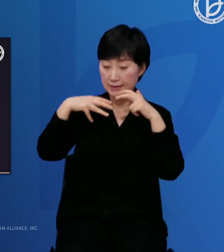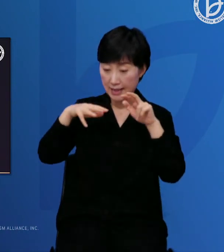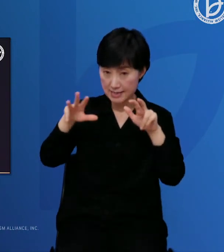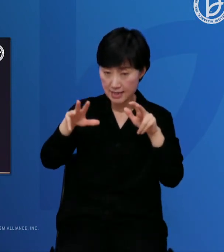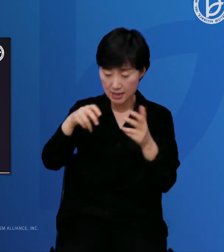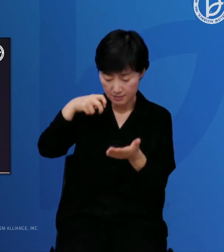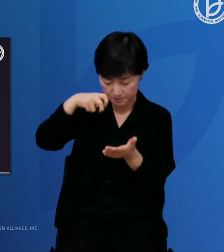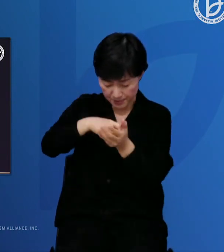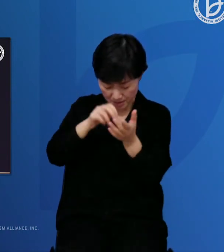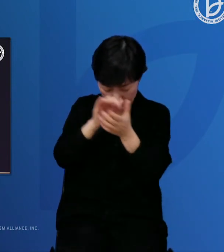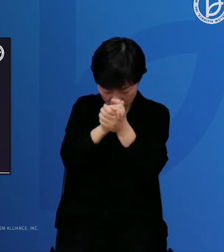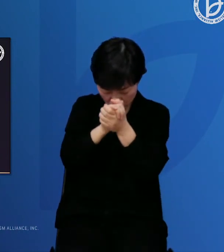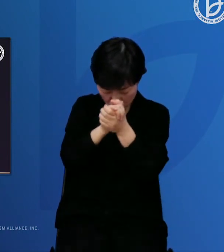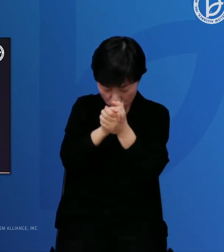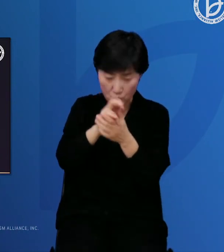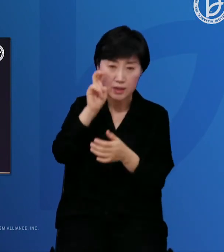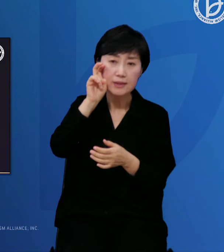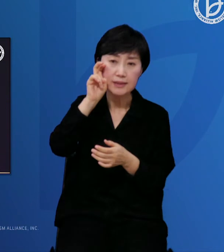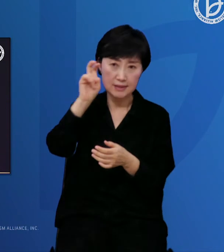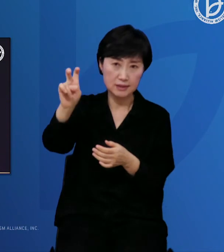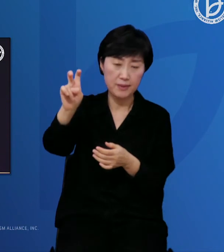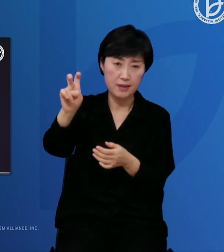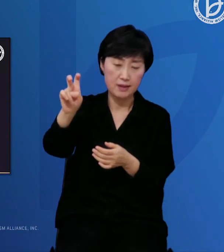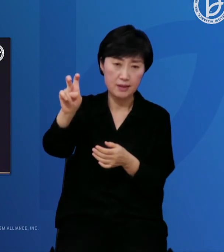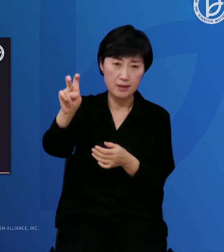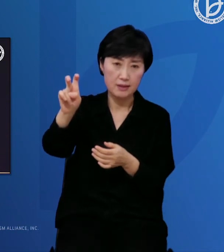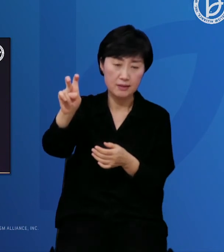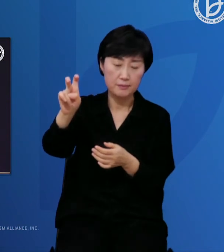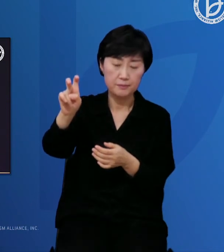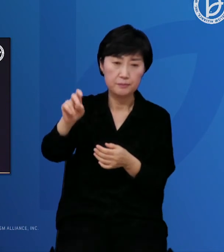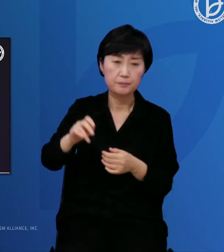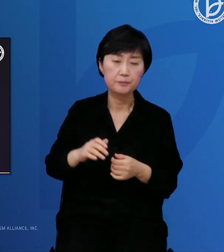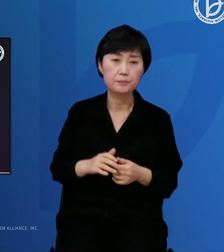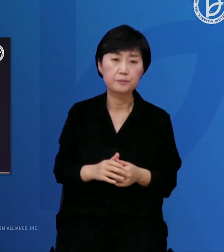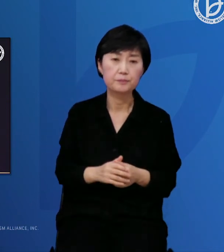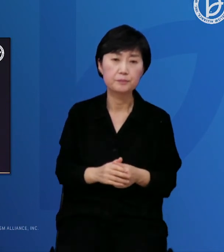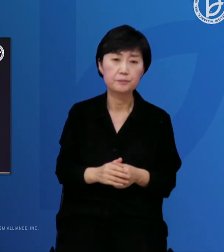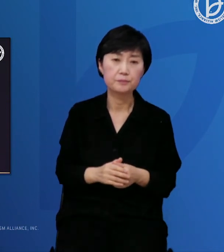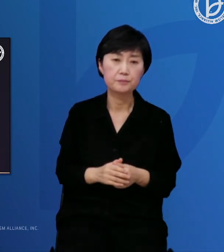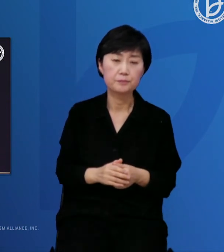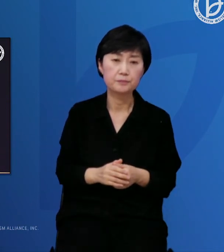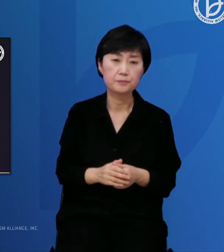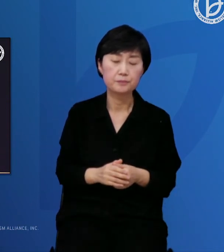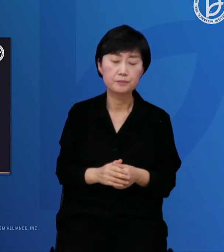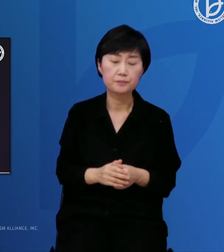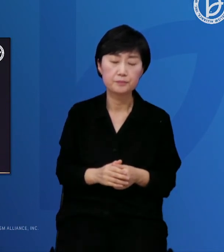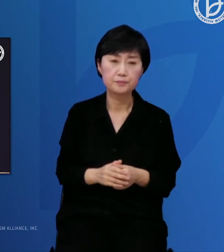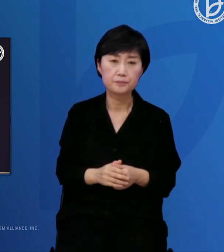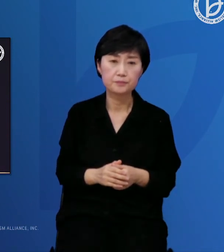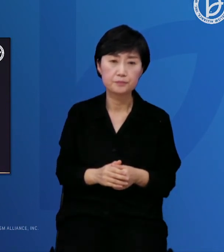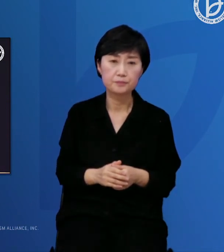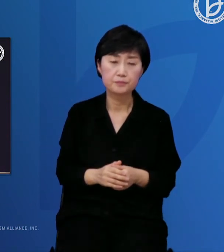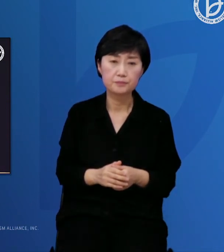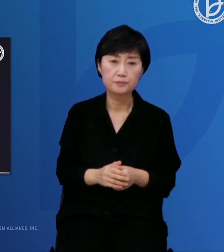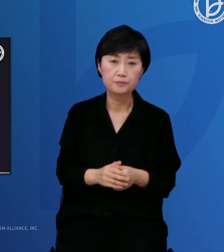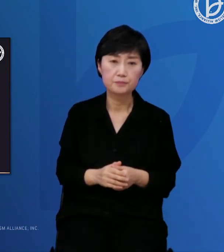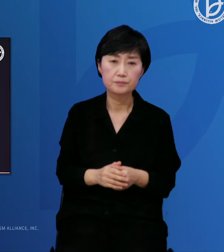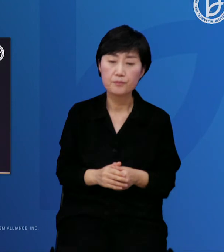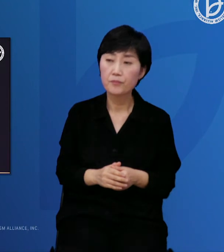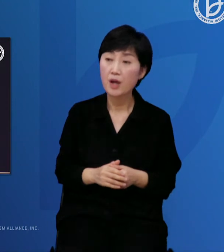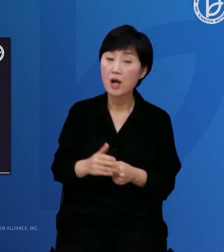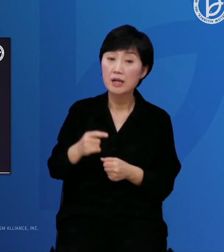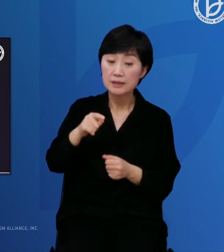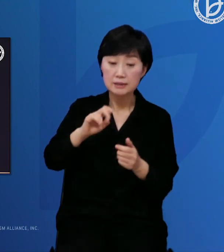great crisis in terms of the restoration that they had to have, for 20 days Daniel continued to pray. 그때는 하나님이 천사를 보낸 게 아니라